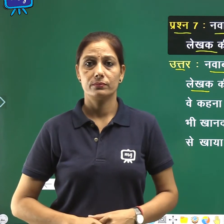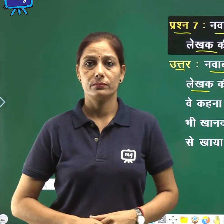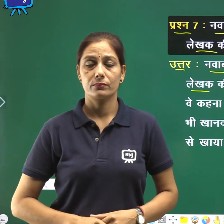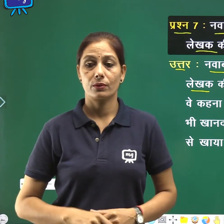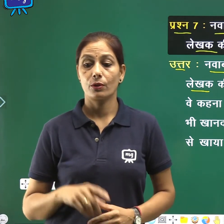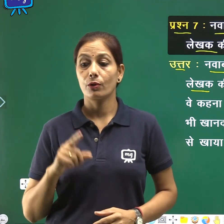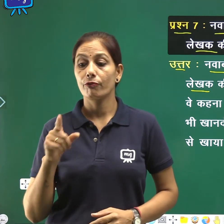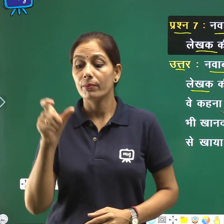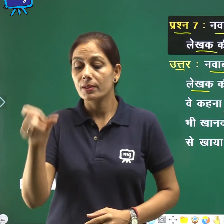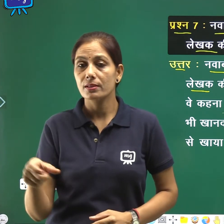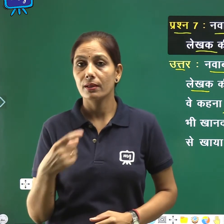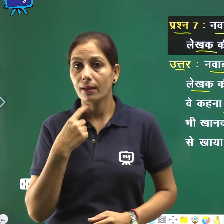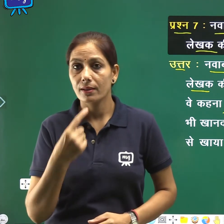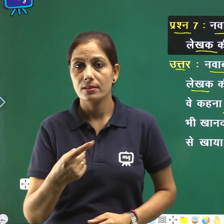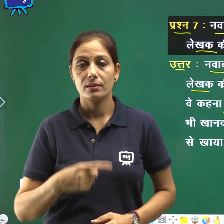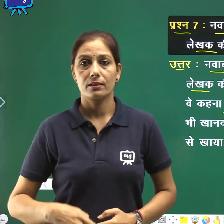वे कहना चाहते हैं